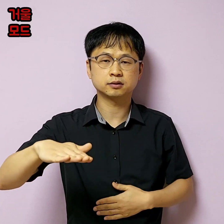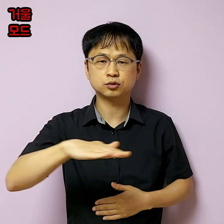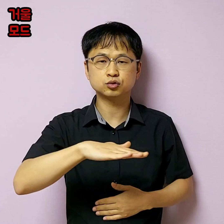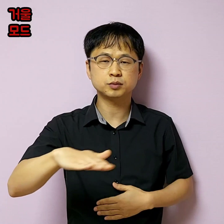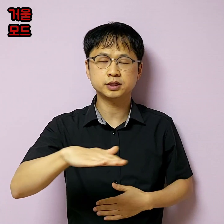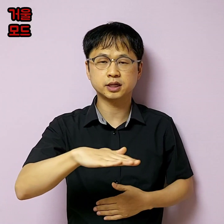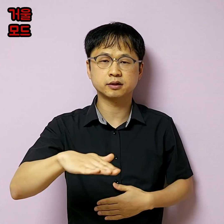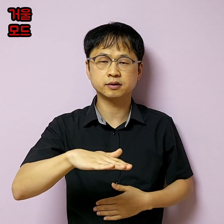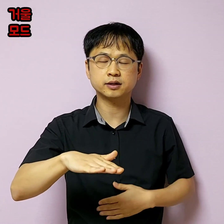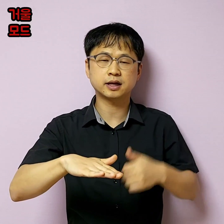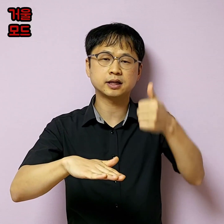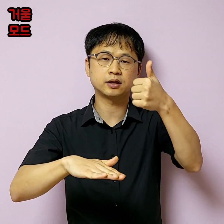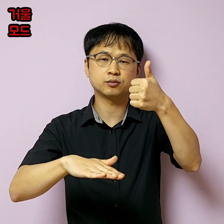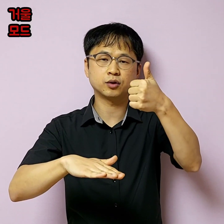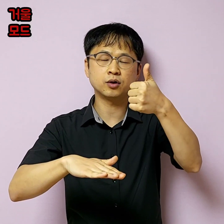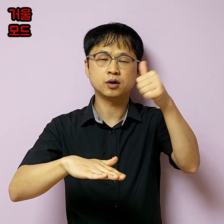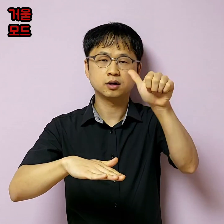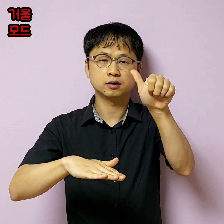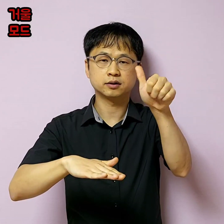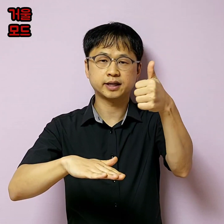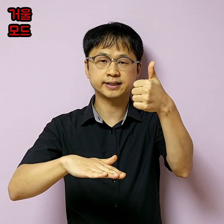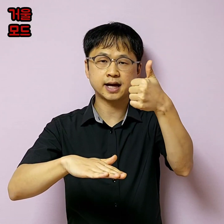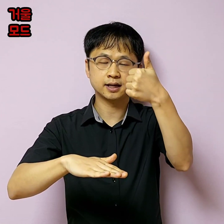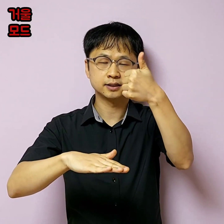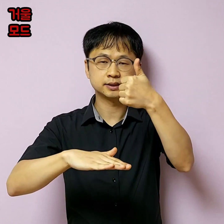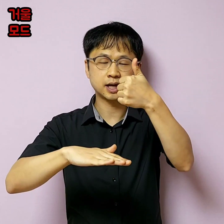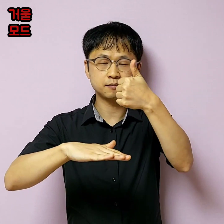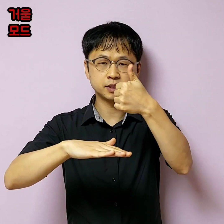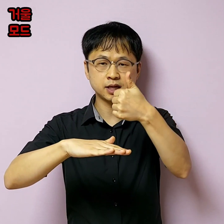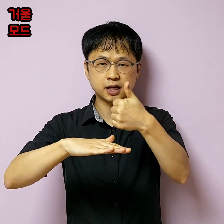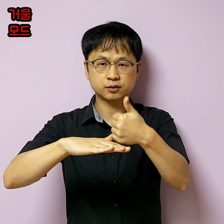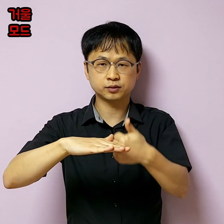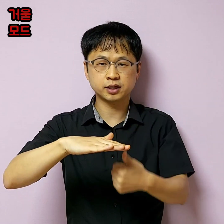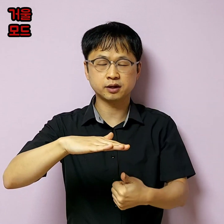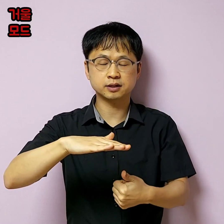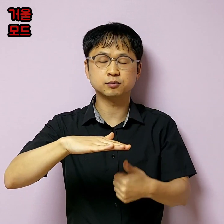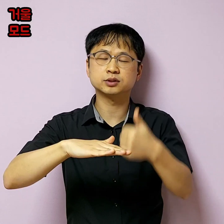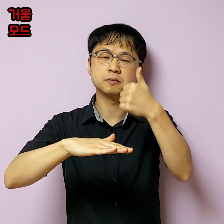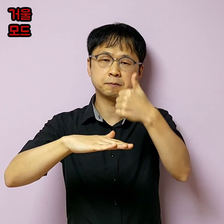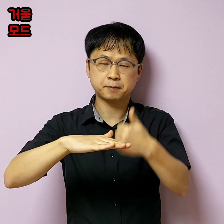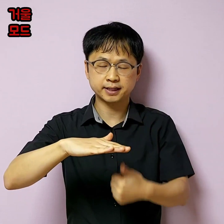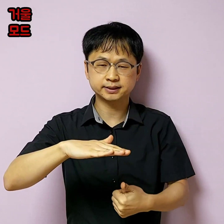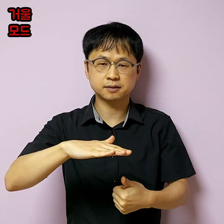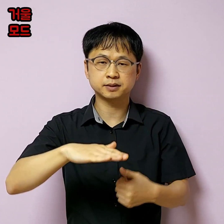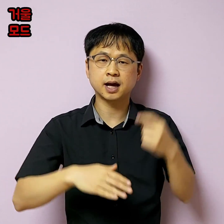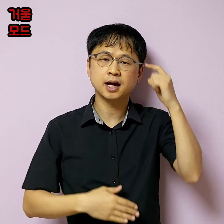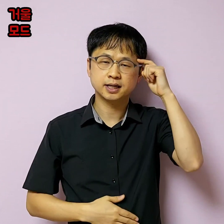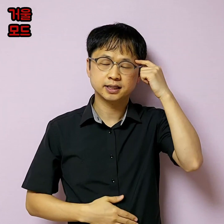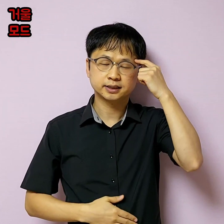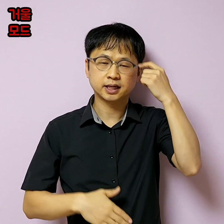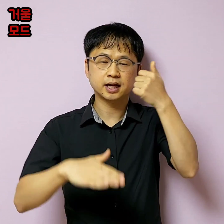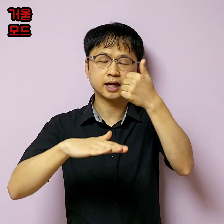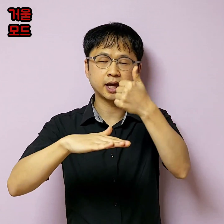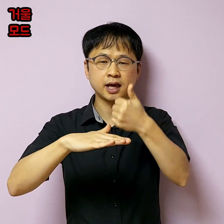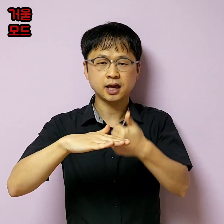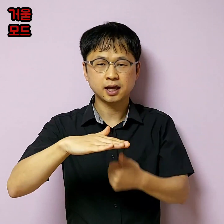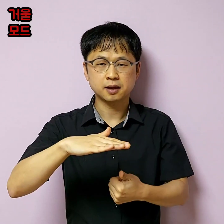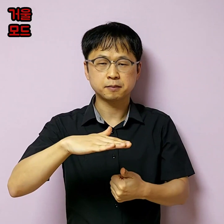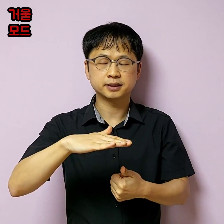어떤 수면이나 경계를 나타내고요. 어떤 대상, 사람이 아래로 내려가는 모습, 빠지다입니다. 생각에